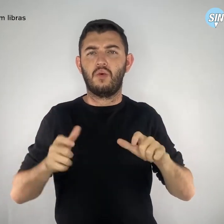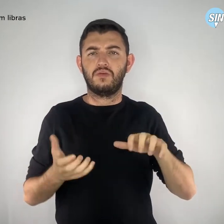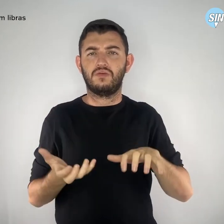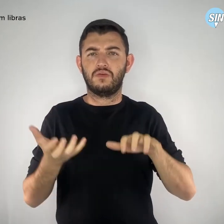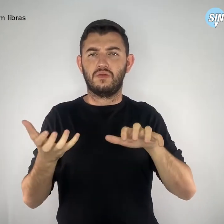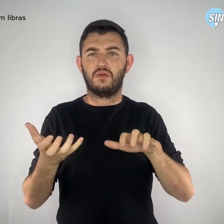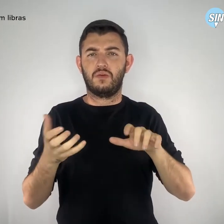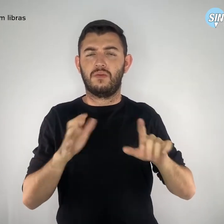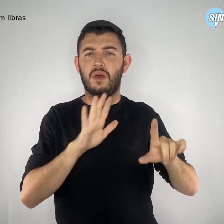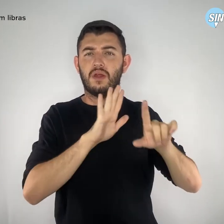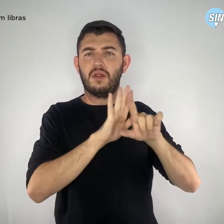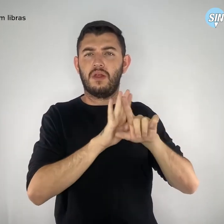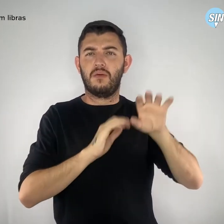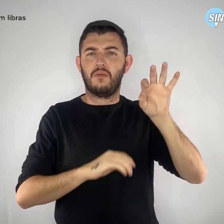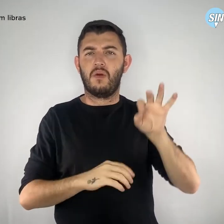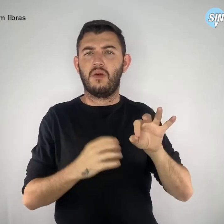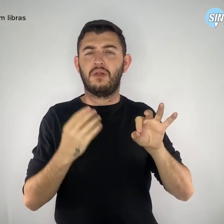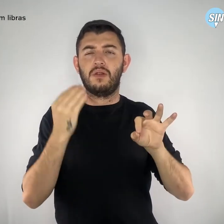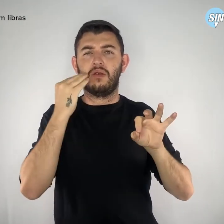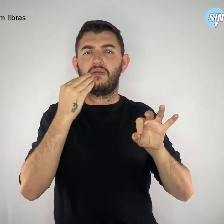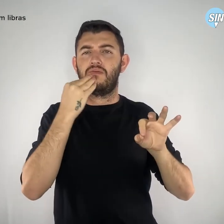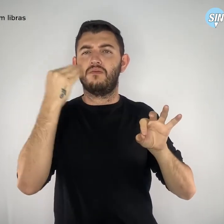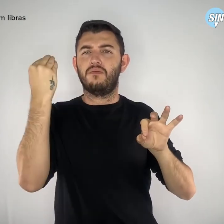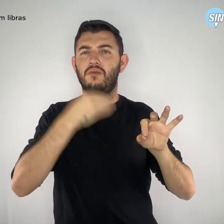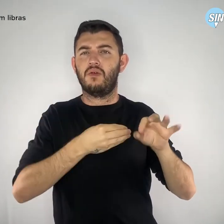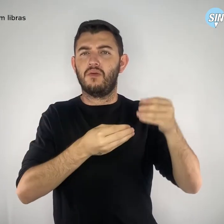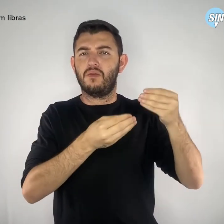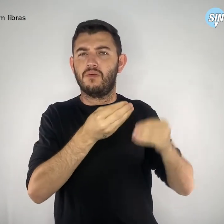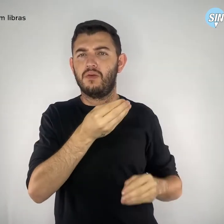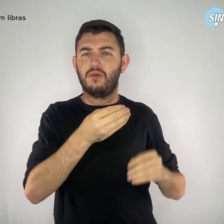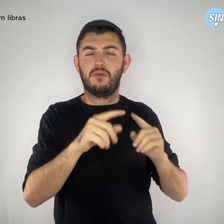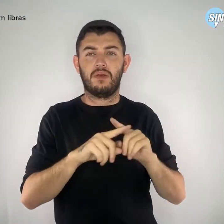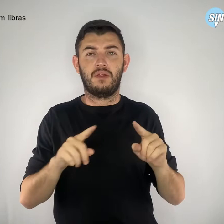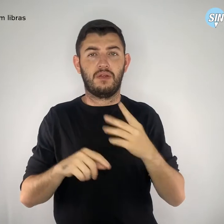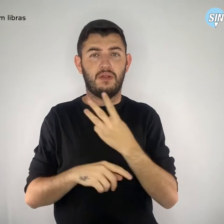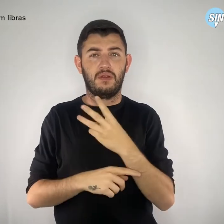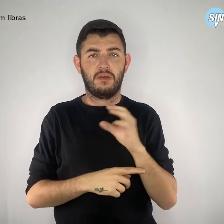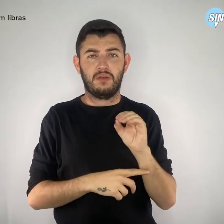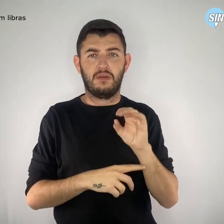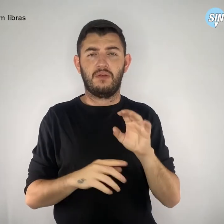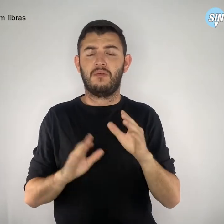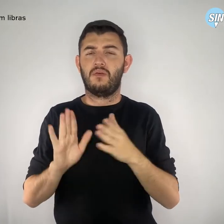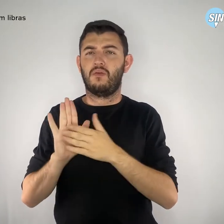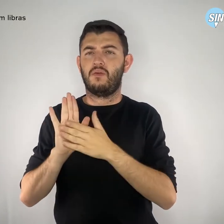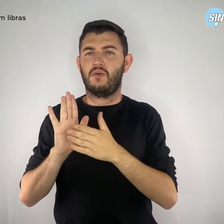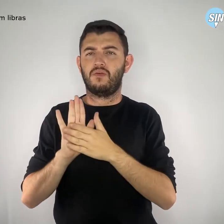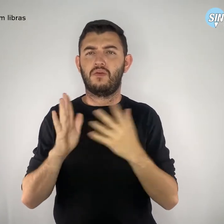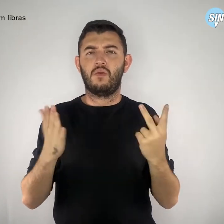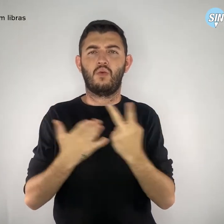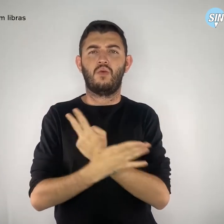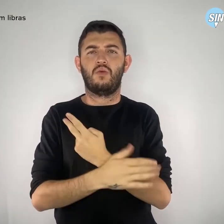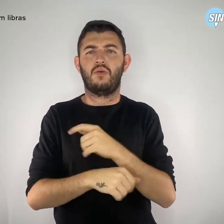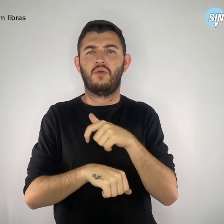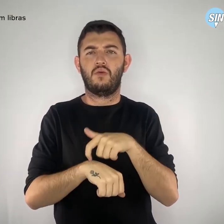alguma forma. Das 30 propostas feitas durante a última legislatura, 11